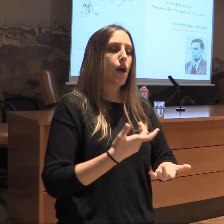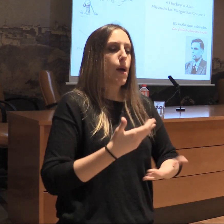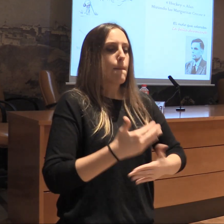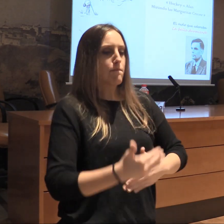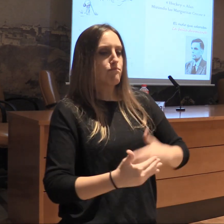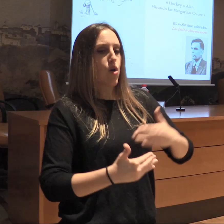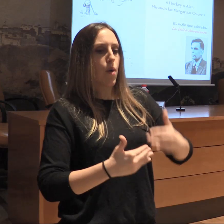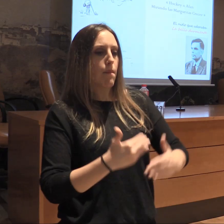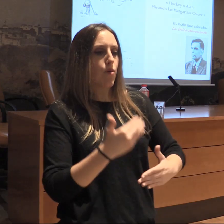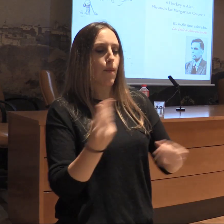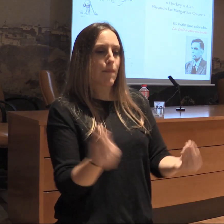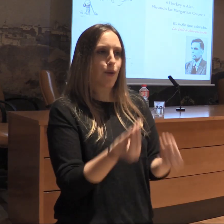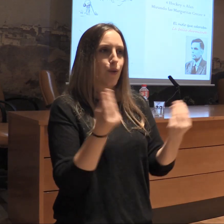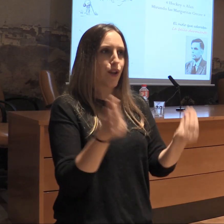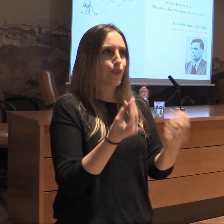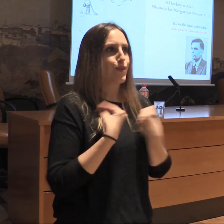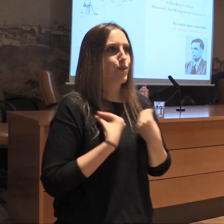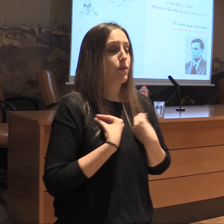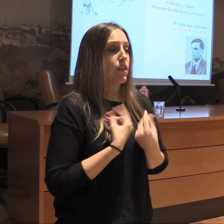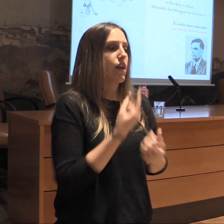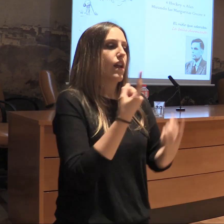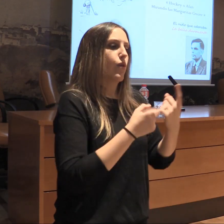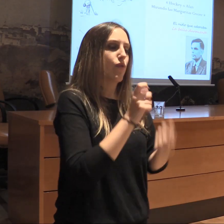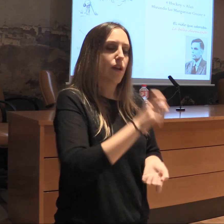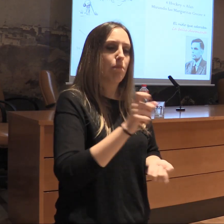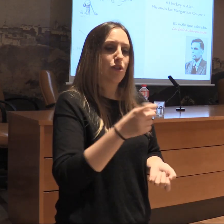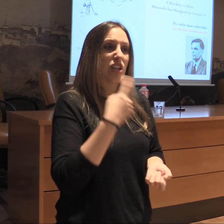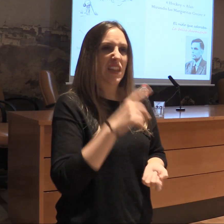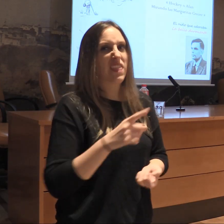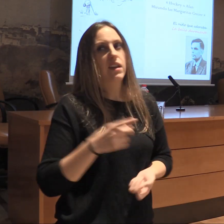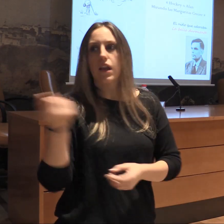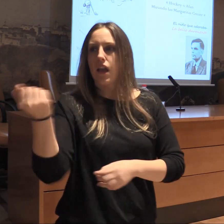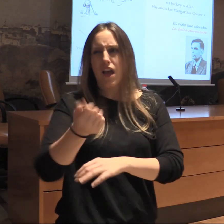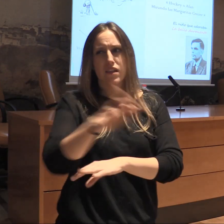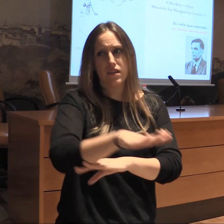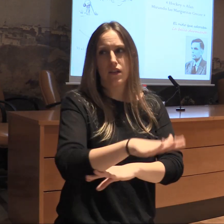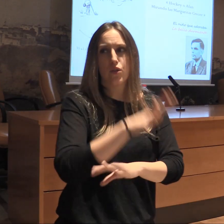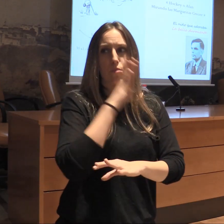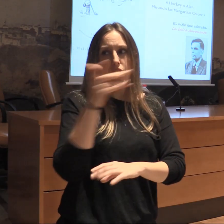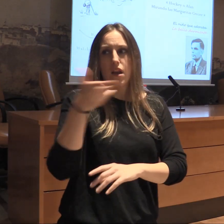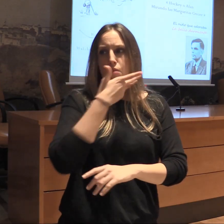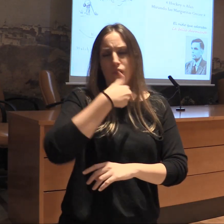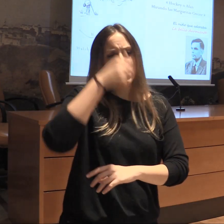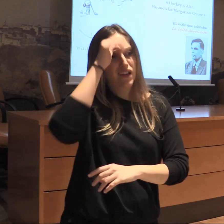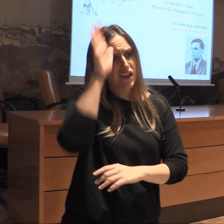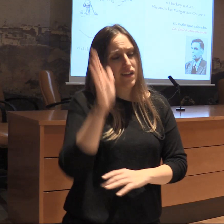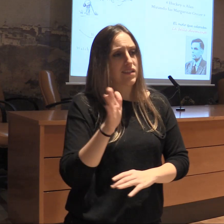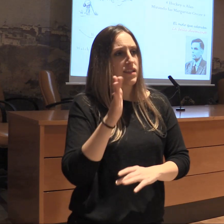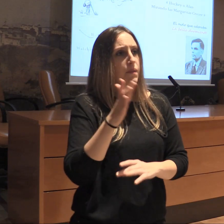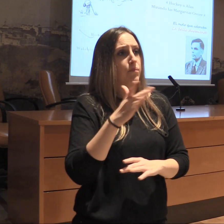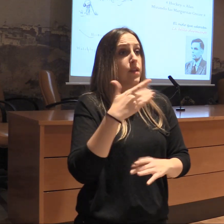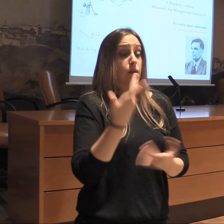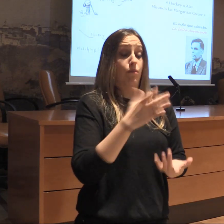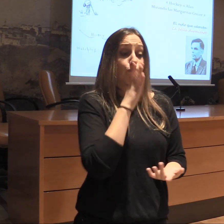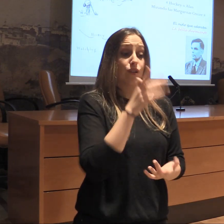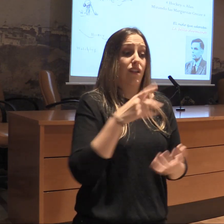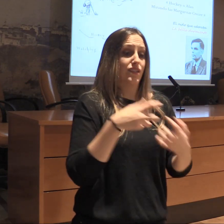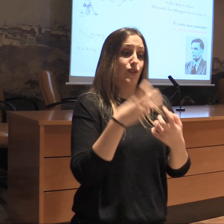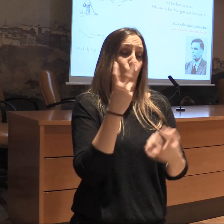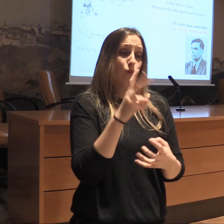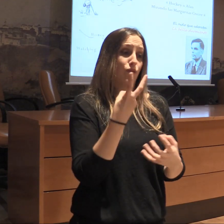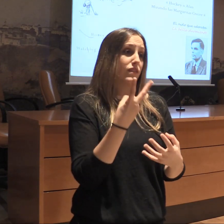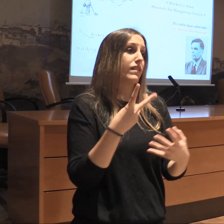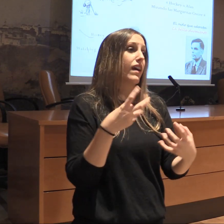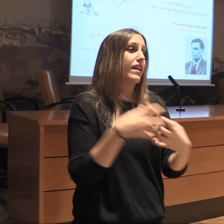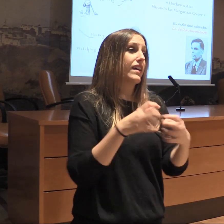vida. Hay algunos que hablan de un asesinato por todos los conocimientos que él tenía tras la Segunda Guerra Mundial y por